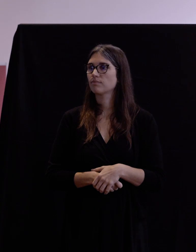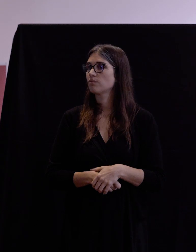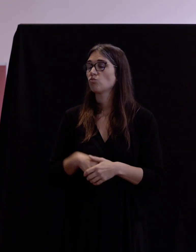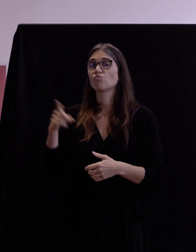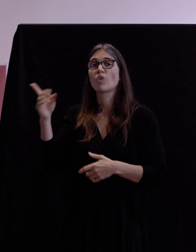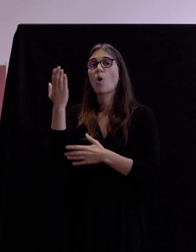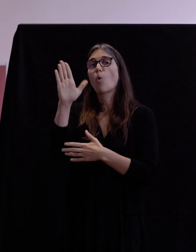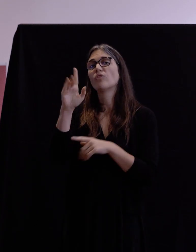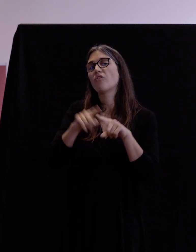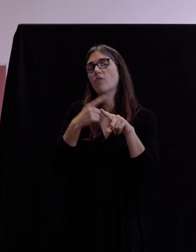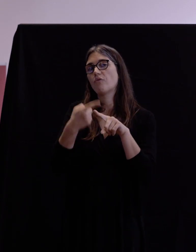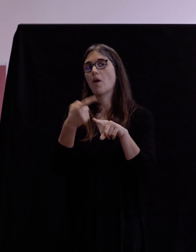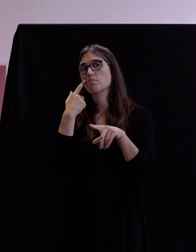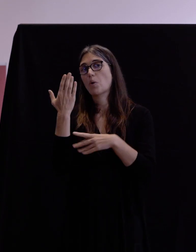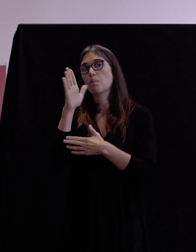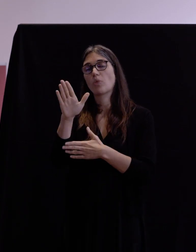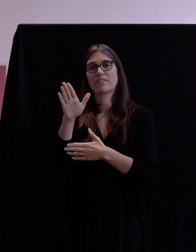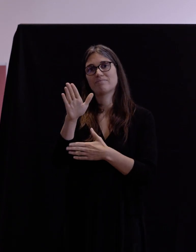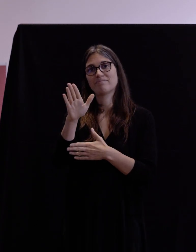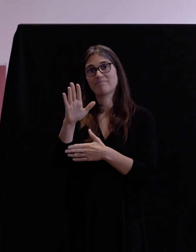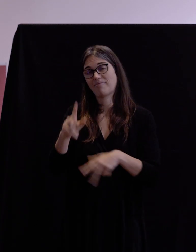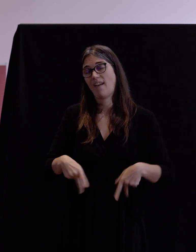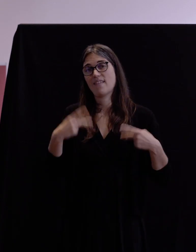un peu le quotidien de...